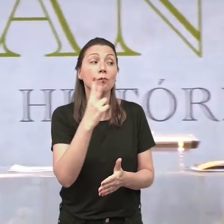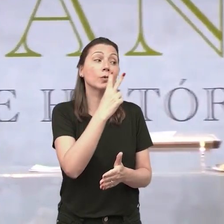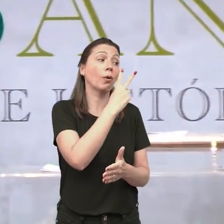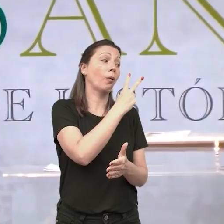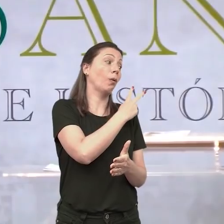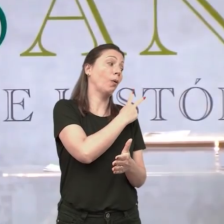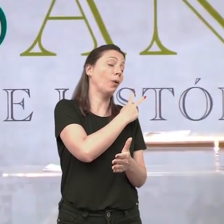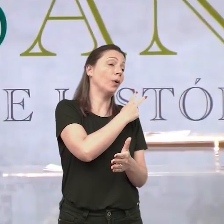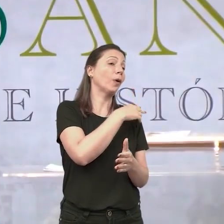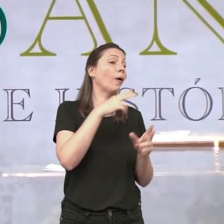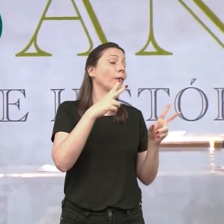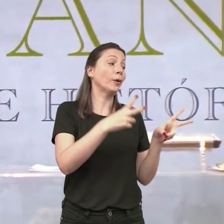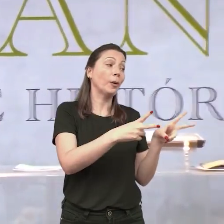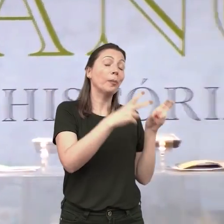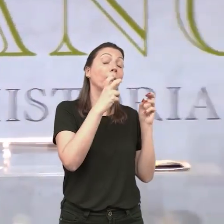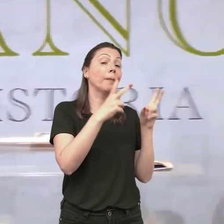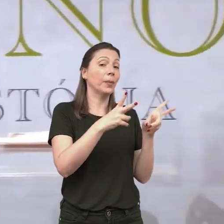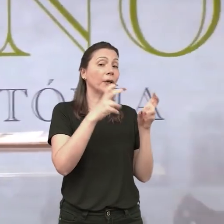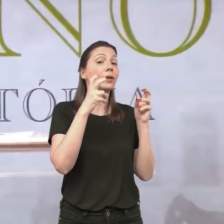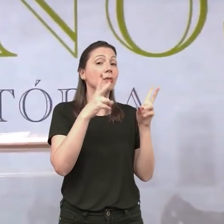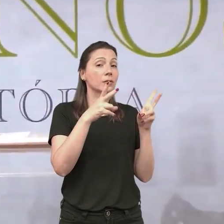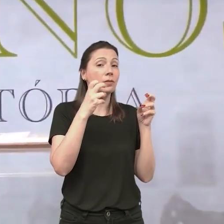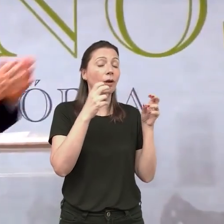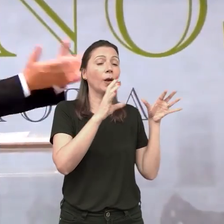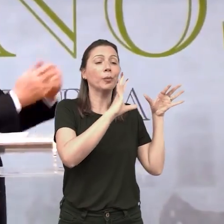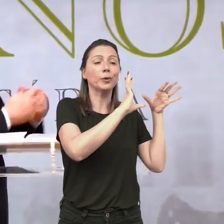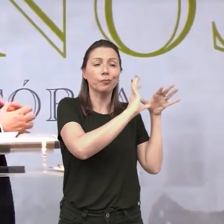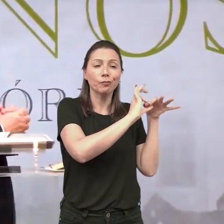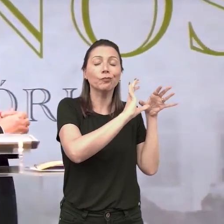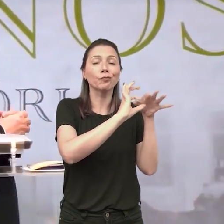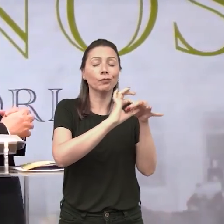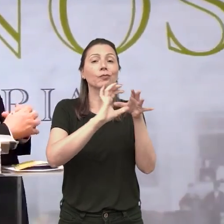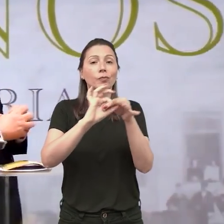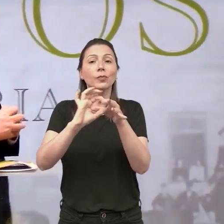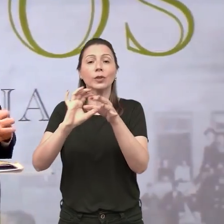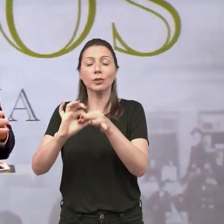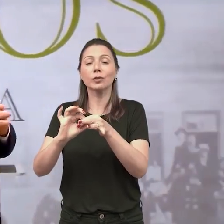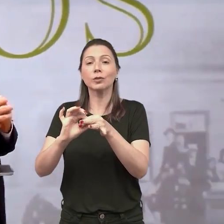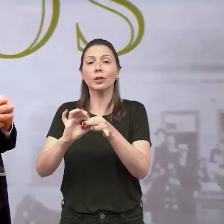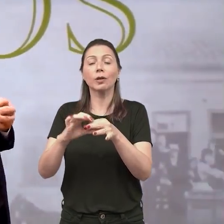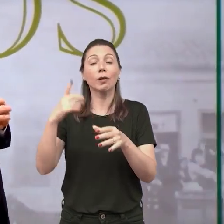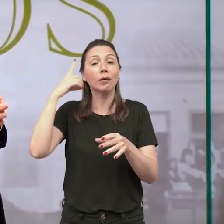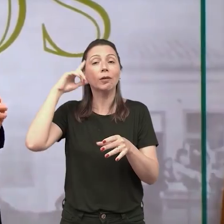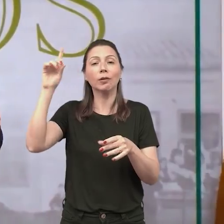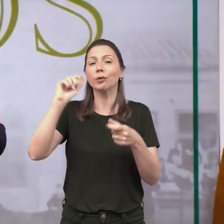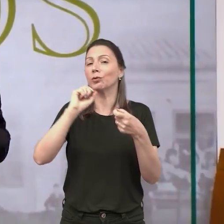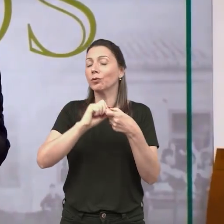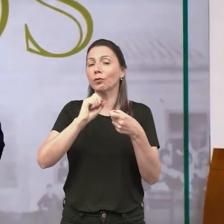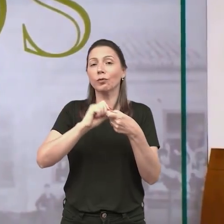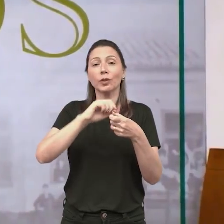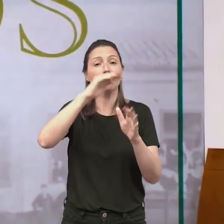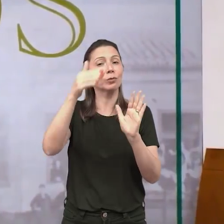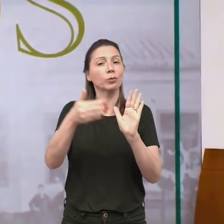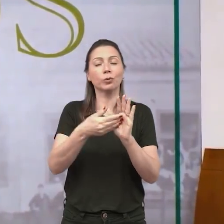trás, você observou que tudo fez o quê? Sentido. Tudo fez